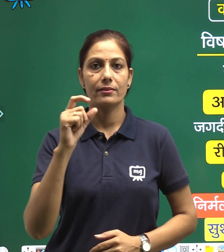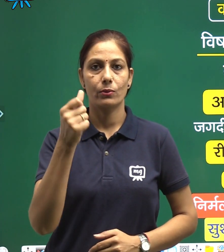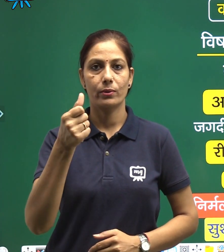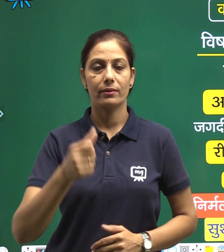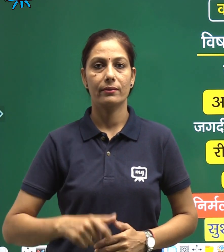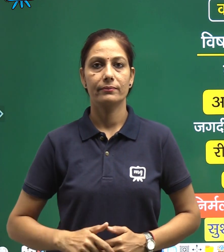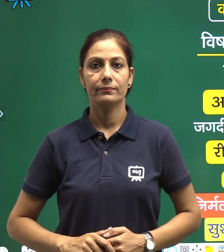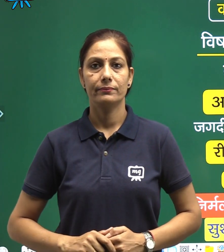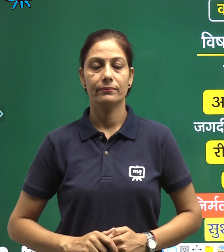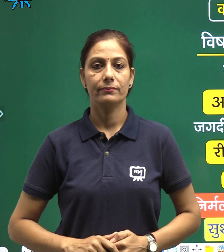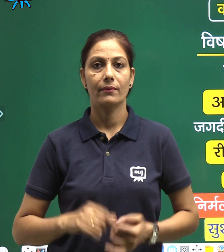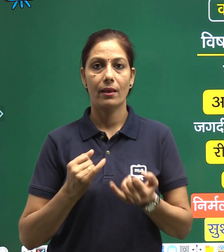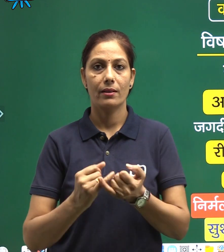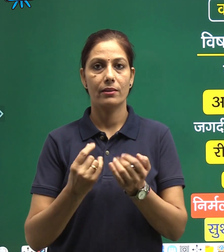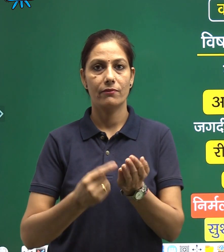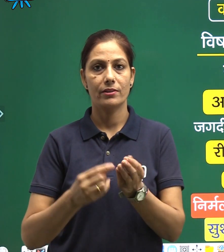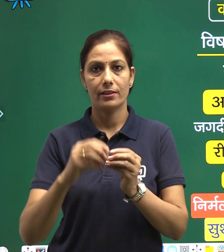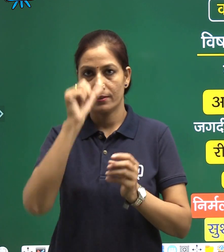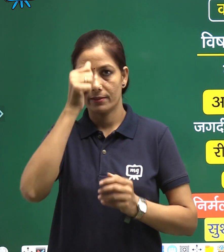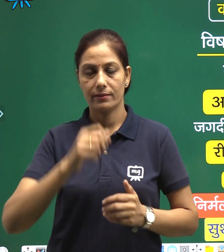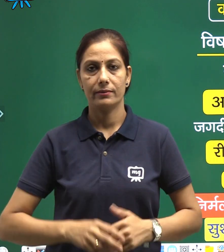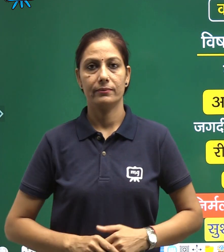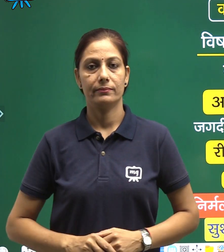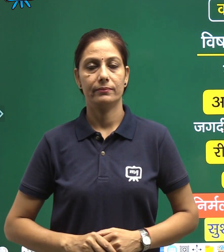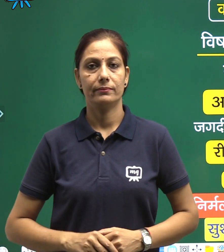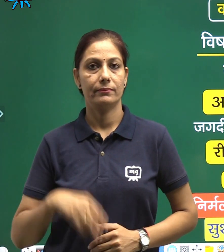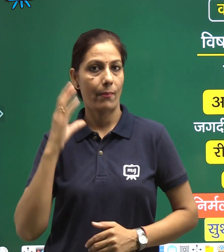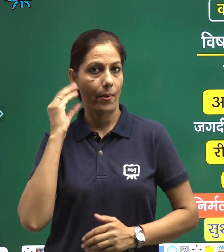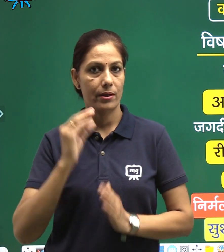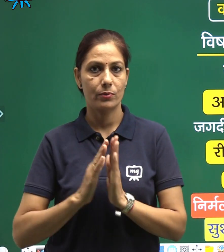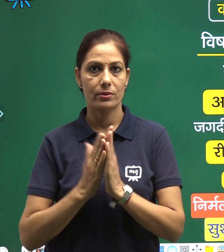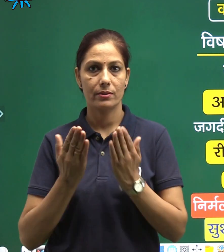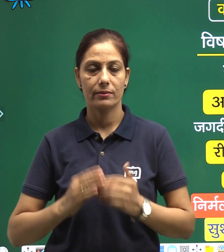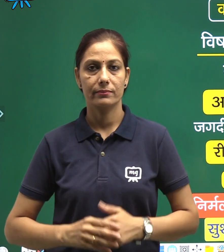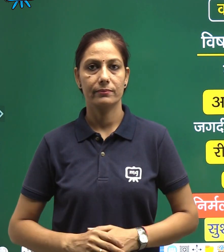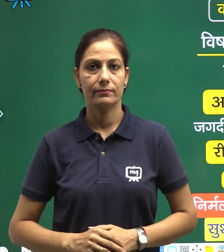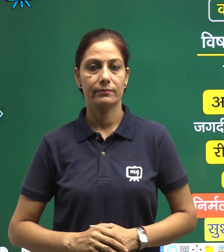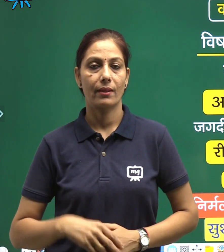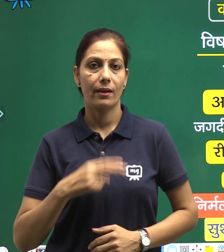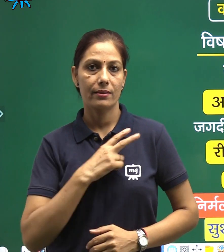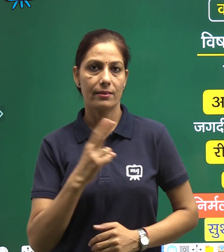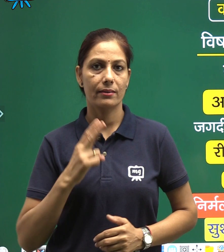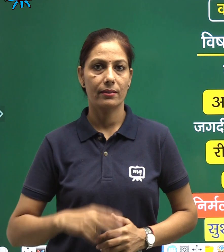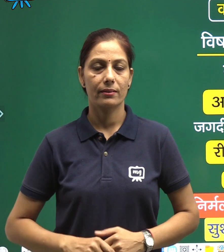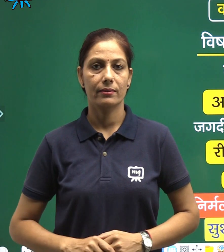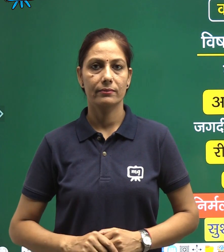की हिंदी विषय की पाठ्य पुस्तक कृतिका